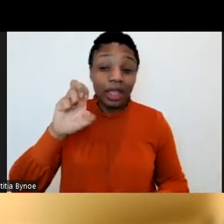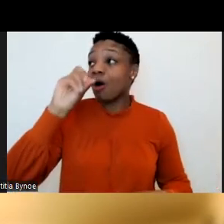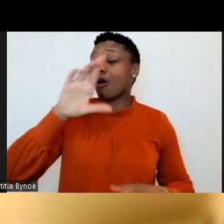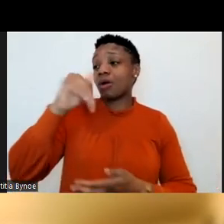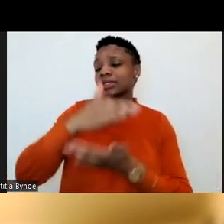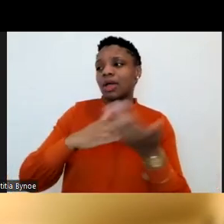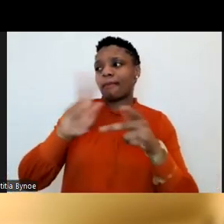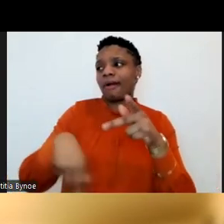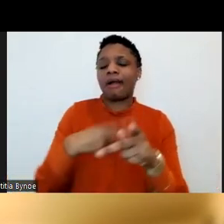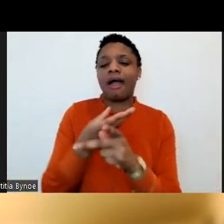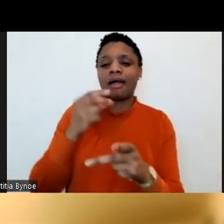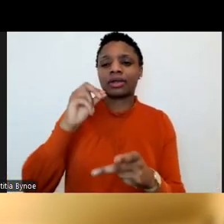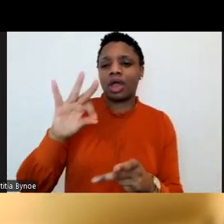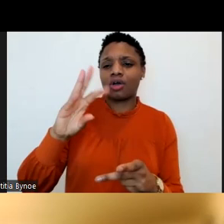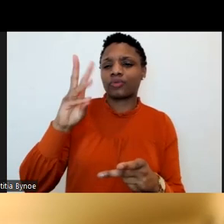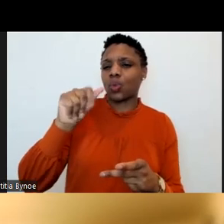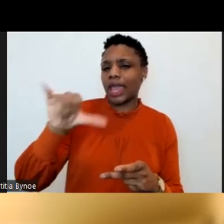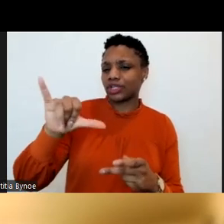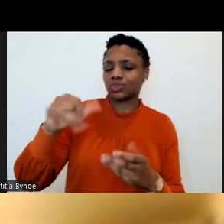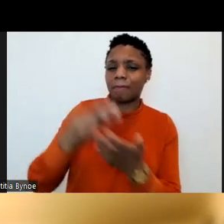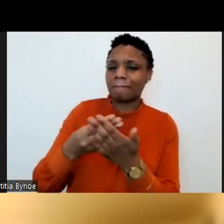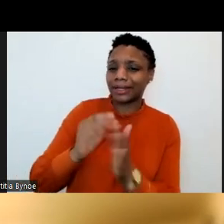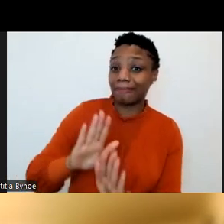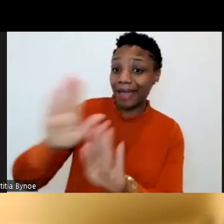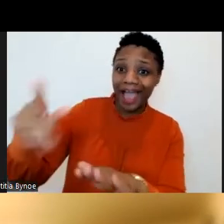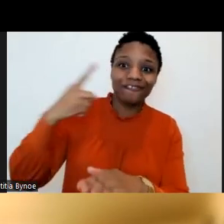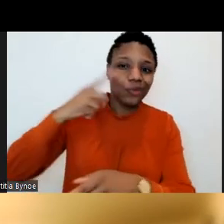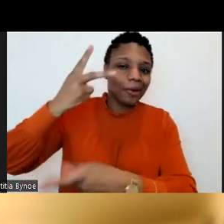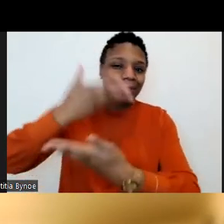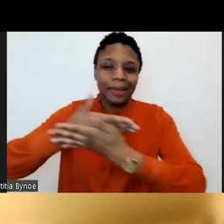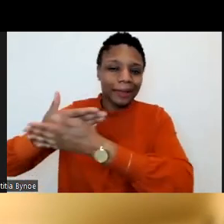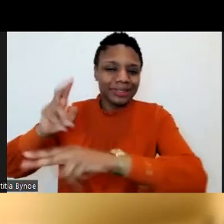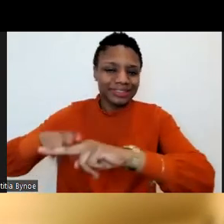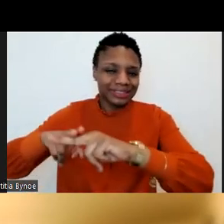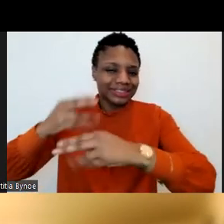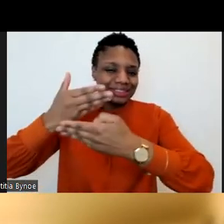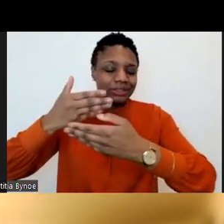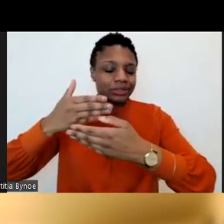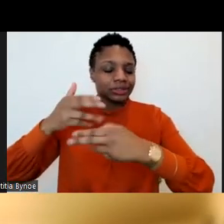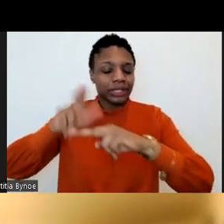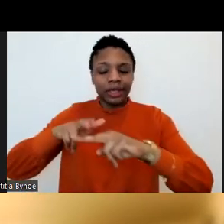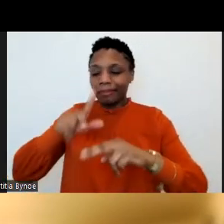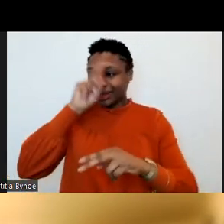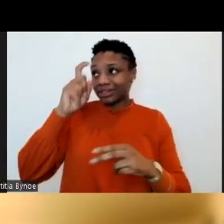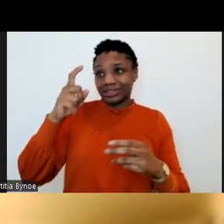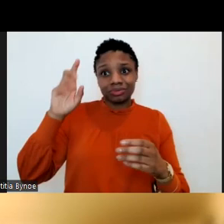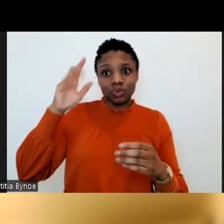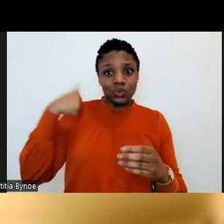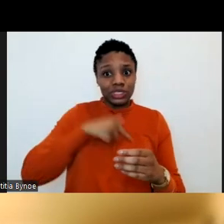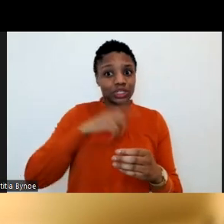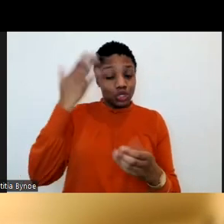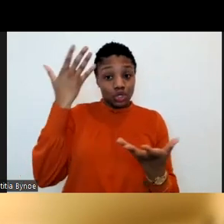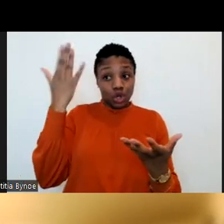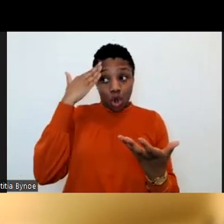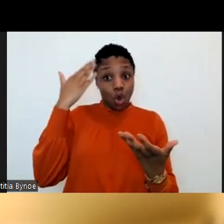de niños o cómo reembolsar o algún tipo de herramienta eh